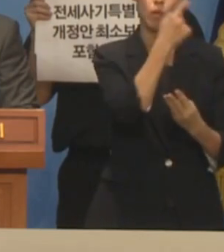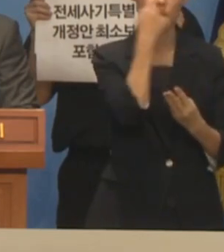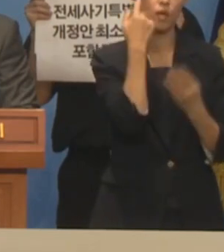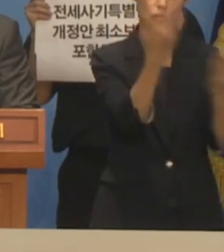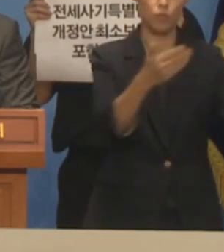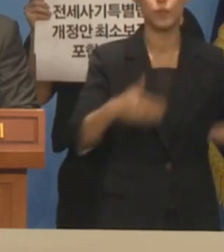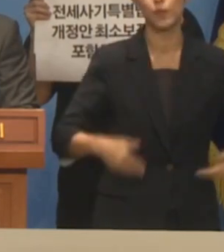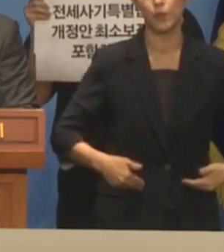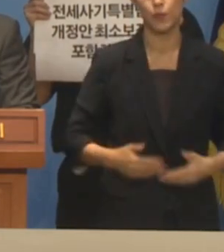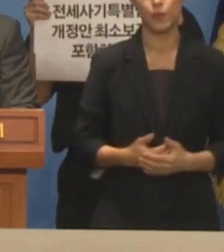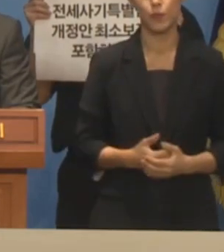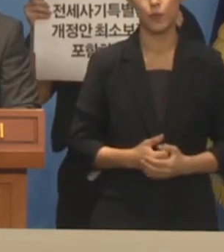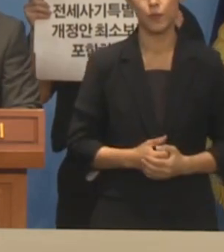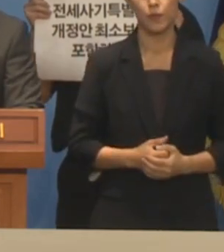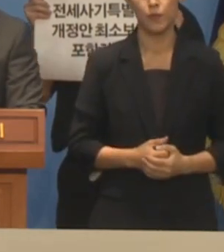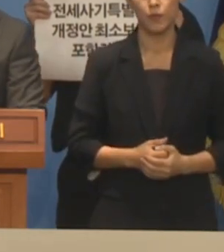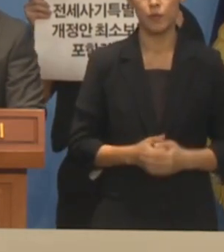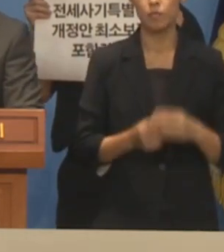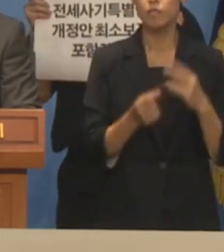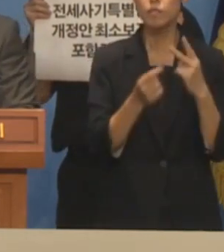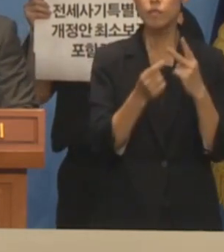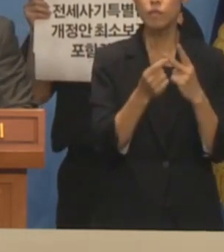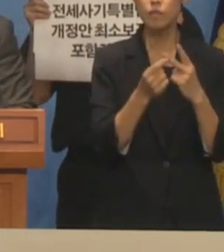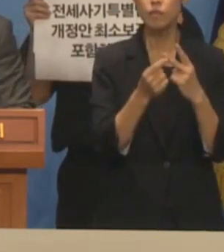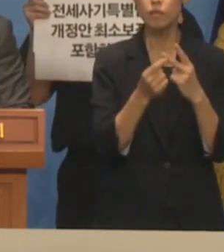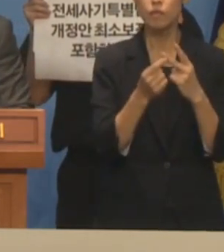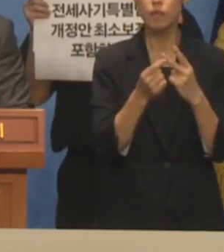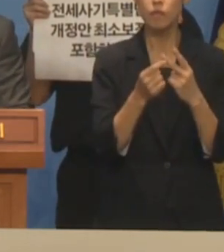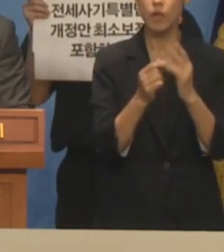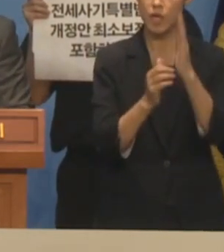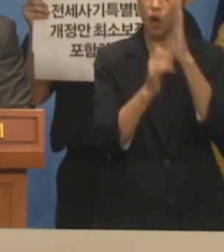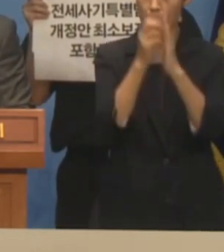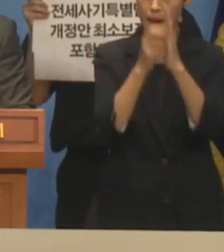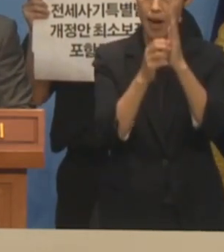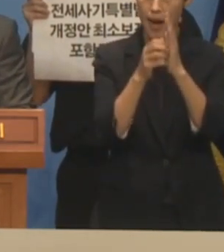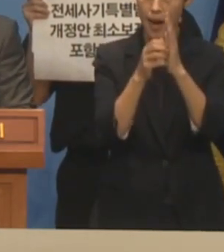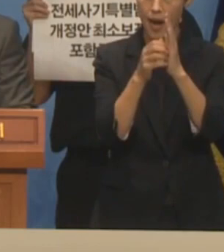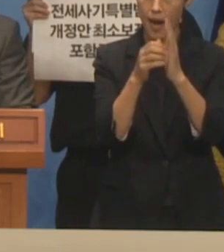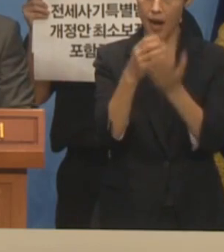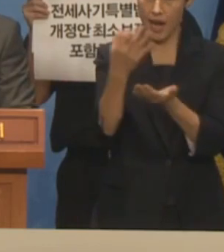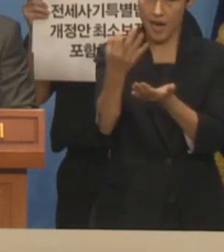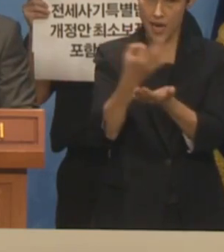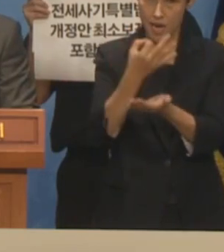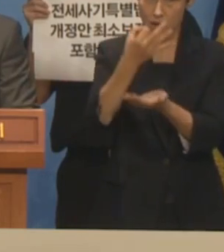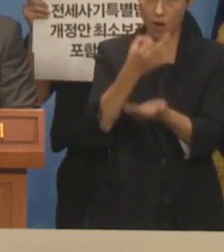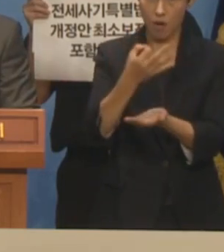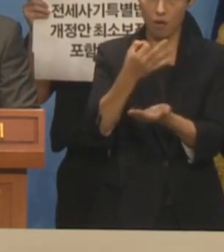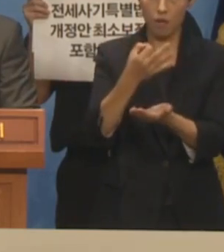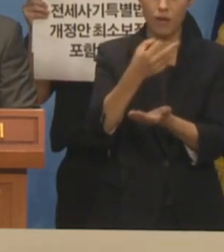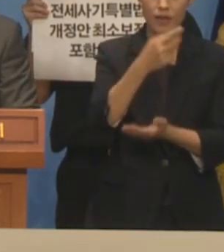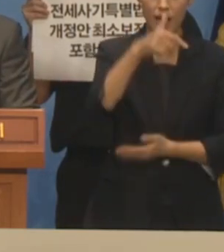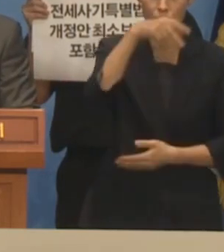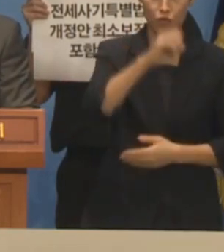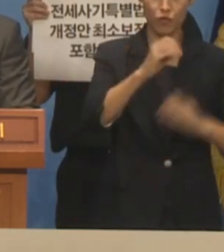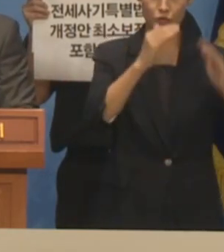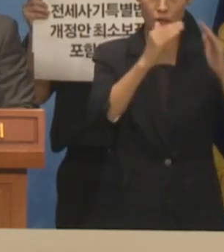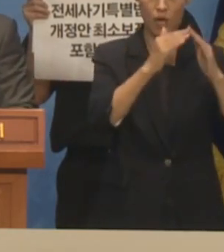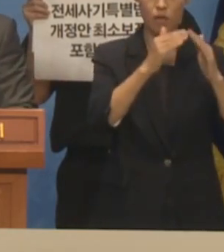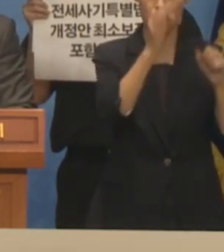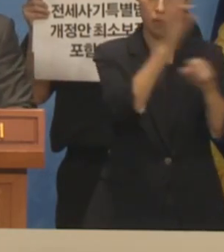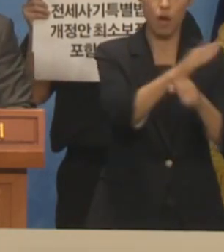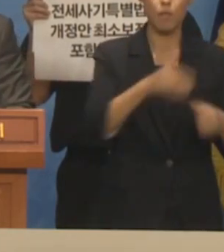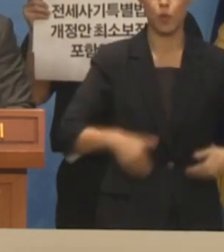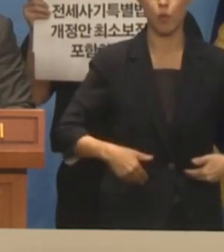필요하다는 말씀을 드립니다. 두 번째로 경매 차익 배분을 하기 위해서는 다중주택이 매입이 되어야 합니다. 근데